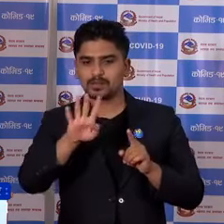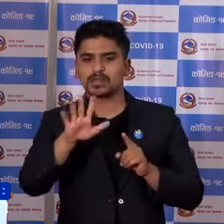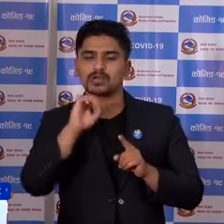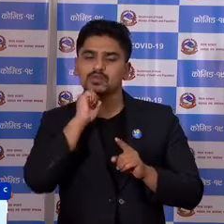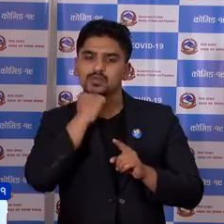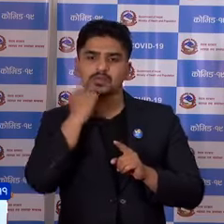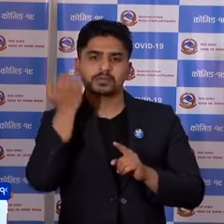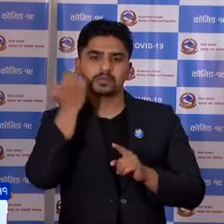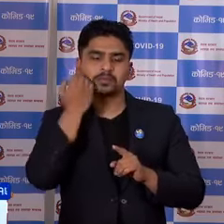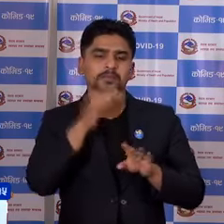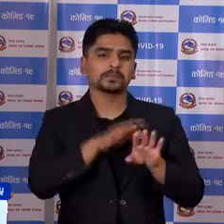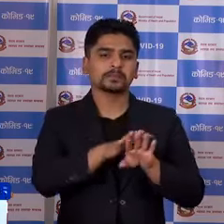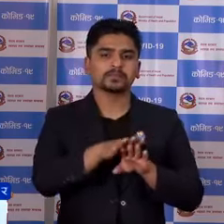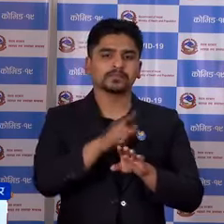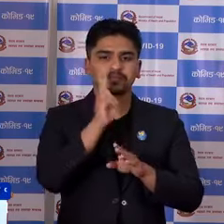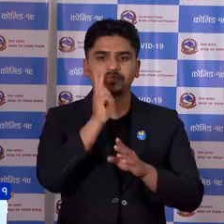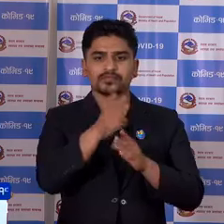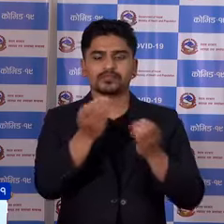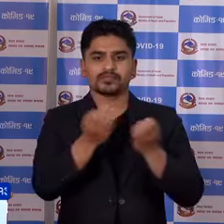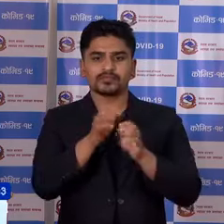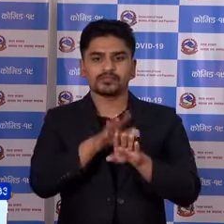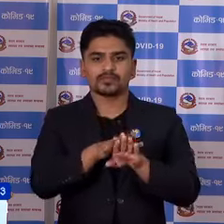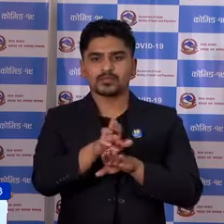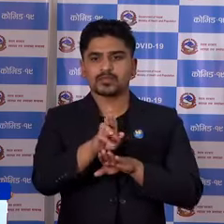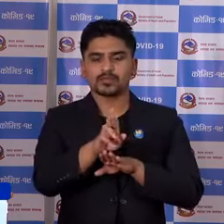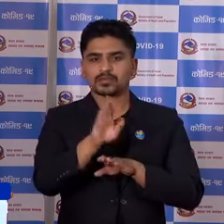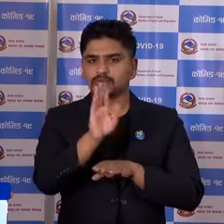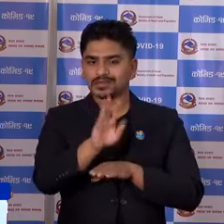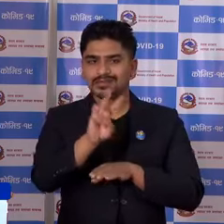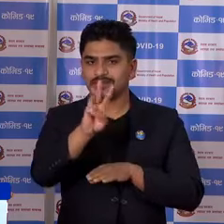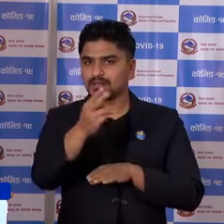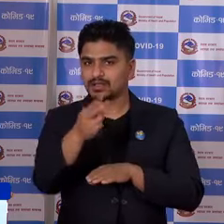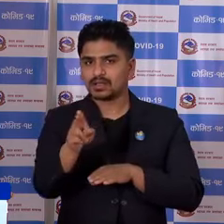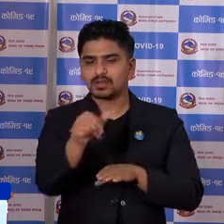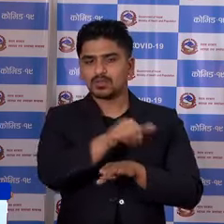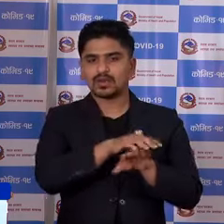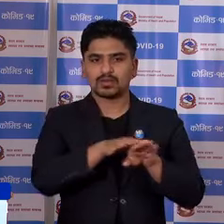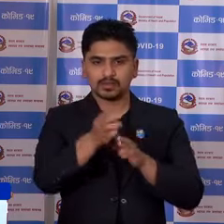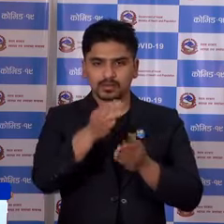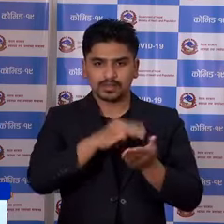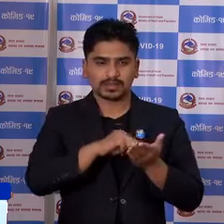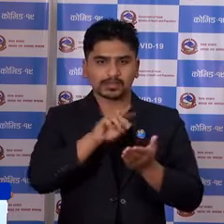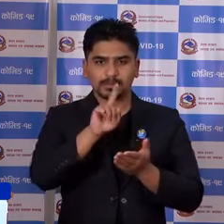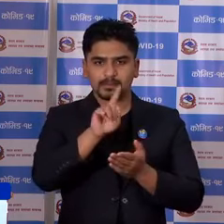15 देखि 45 वर्ष उमेरका। त्यसै गरी रौतहटका हुनुहुन्छ 3 जना, उहाँहरूमध्ये